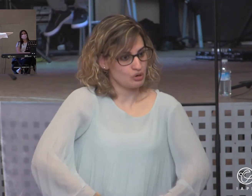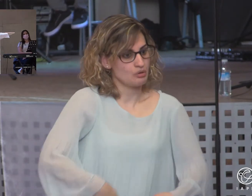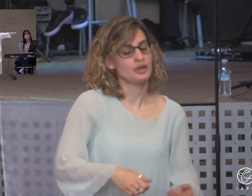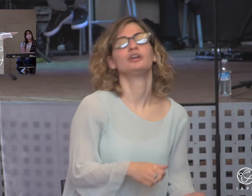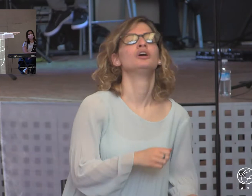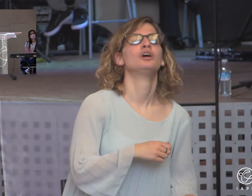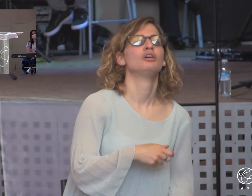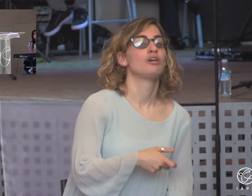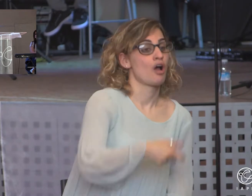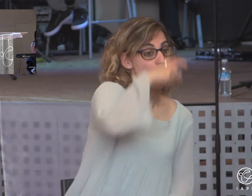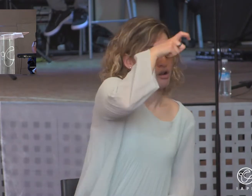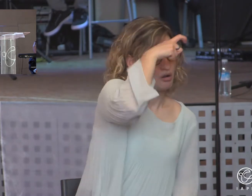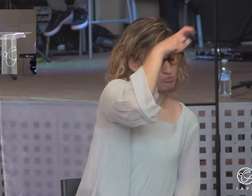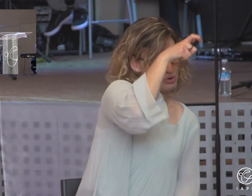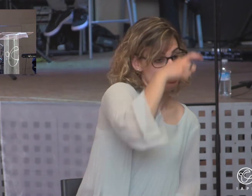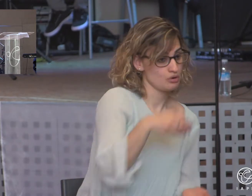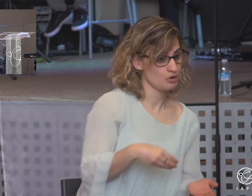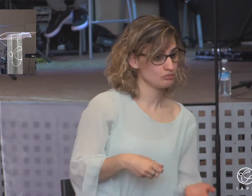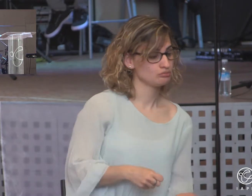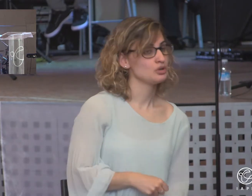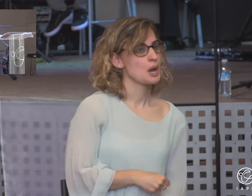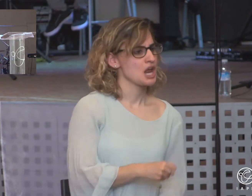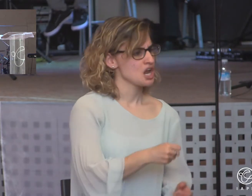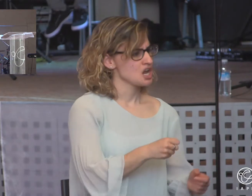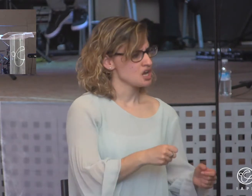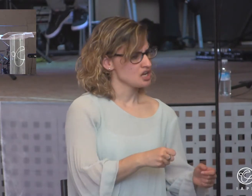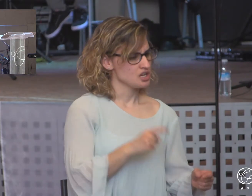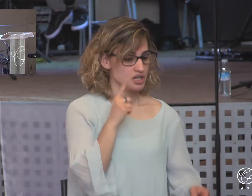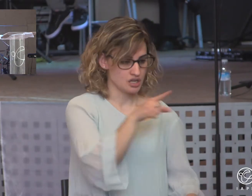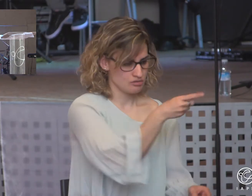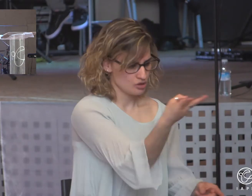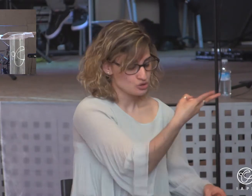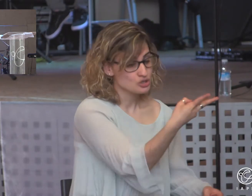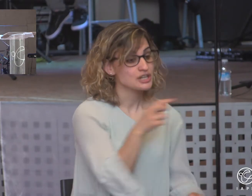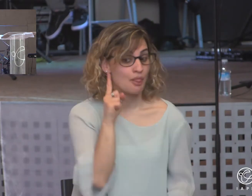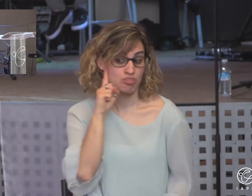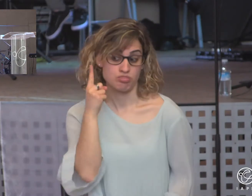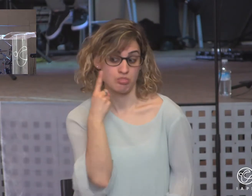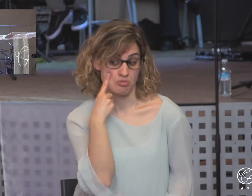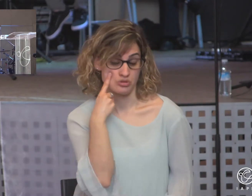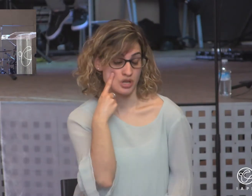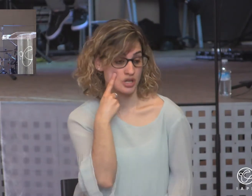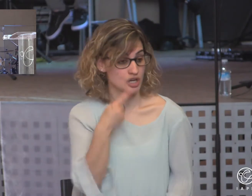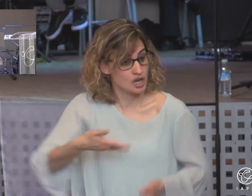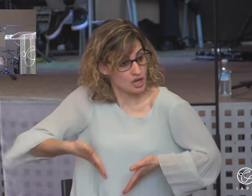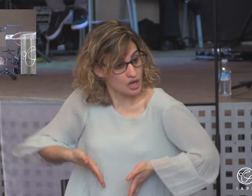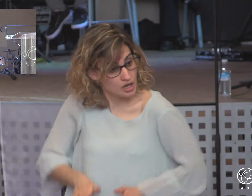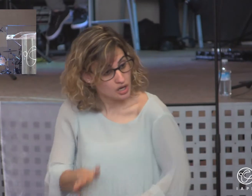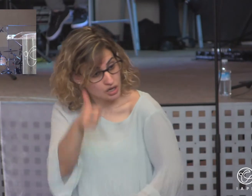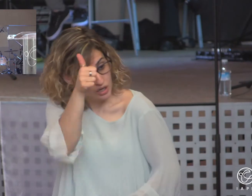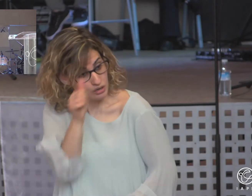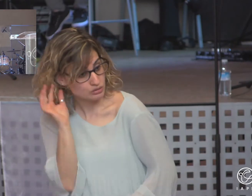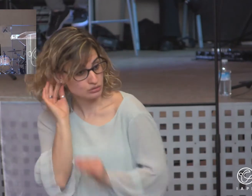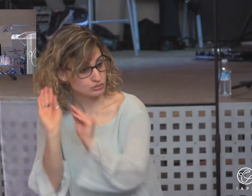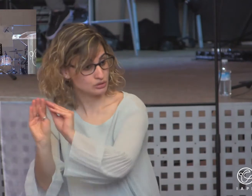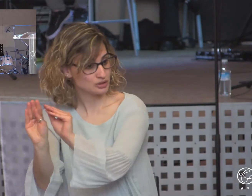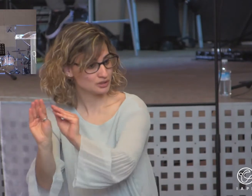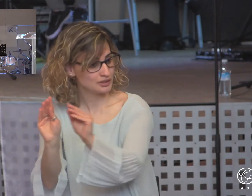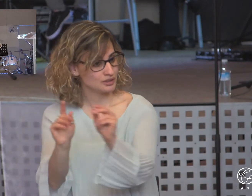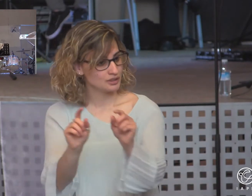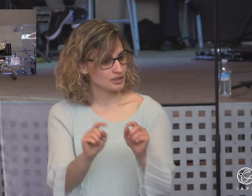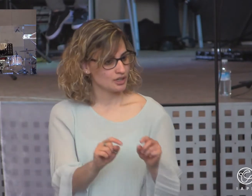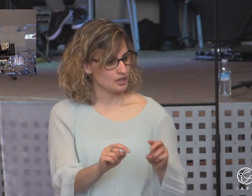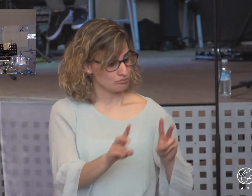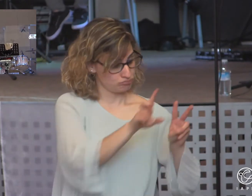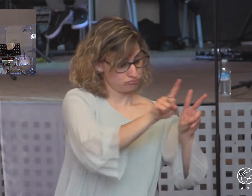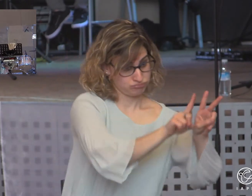tu hija en algún centro comercial? Debe ser terrible lo que uno siente por dentro, la